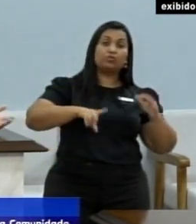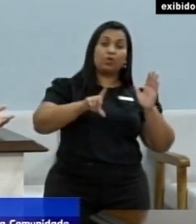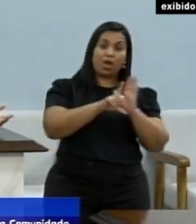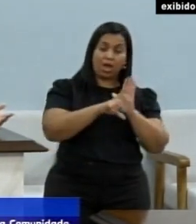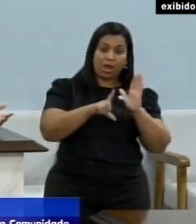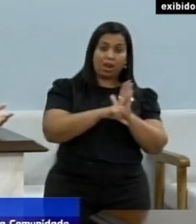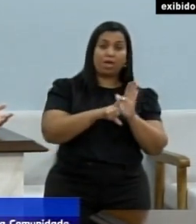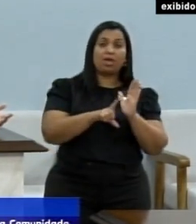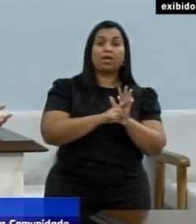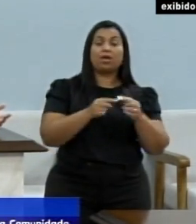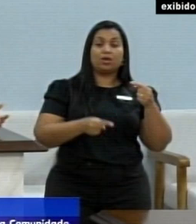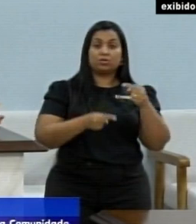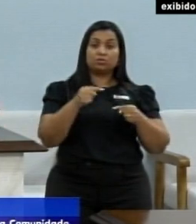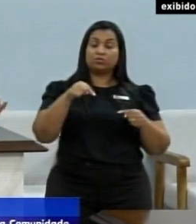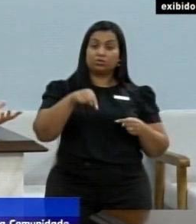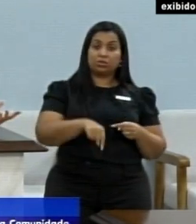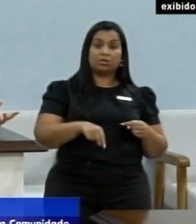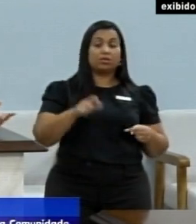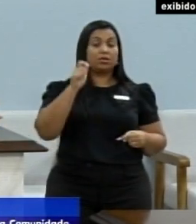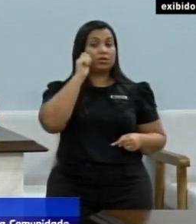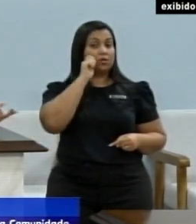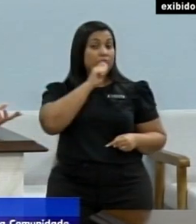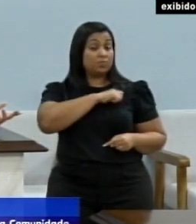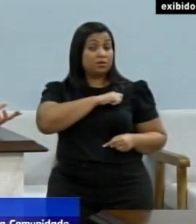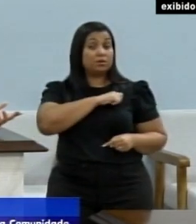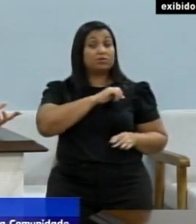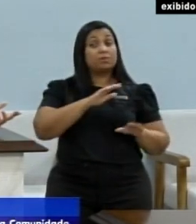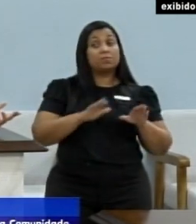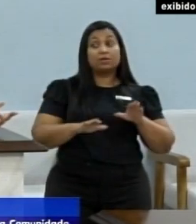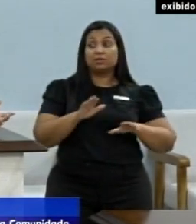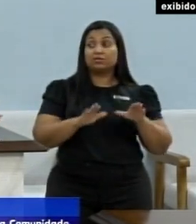já tinha aqui em São José do Rio Preto, mas por muitas vezes eu